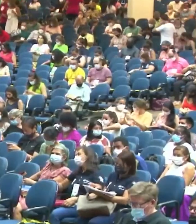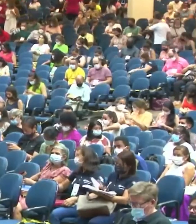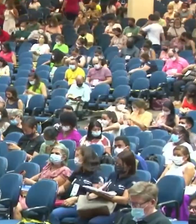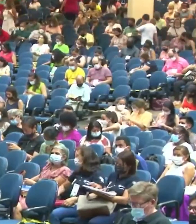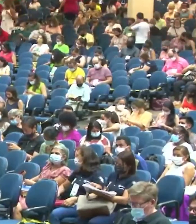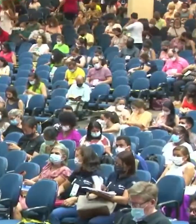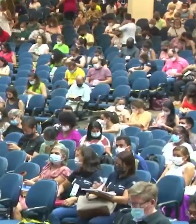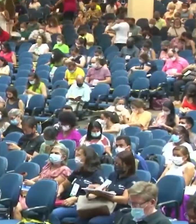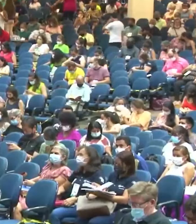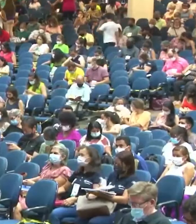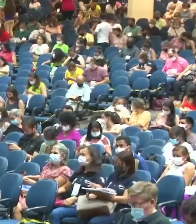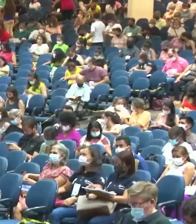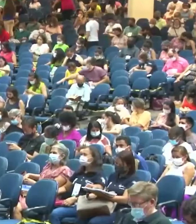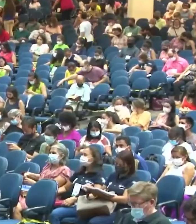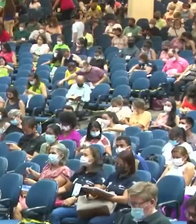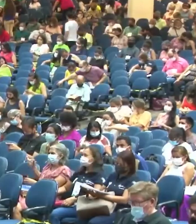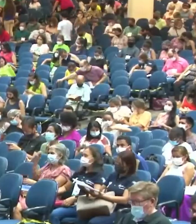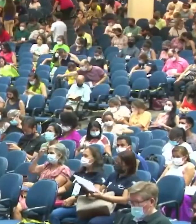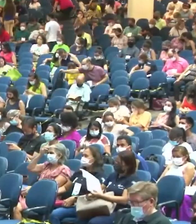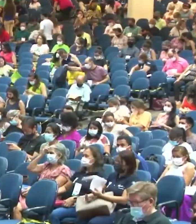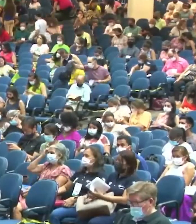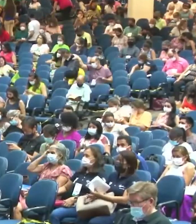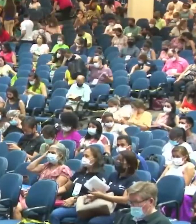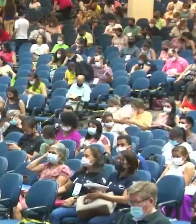Ageu é